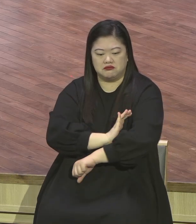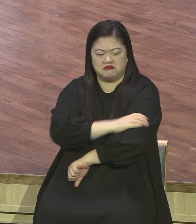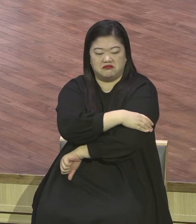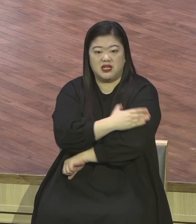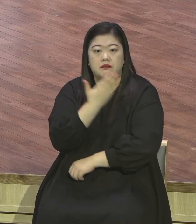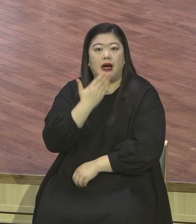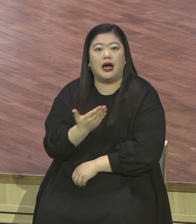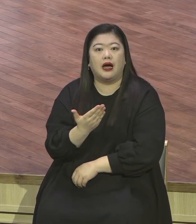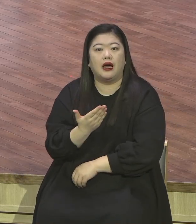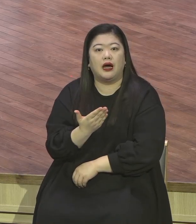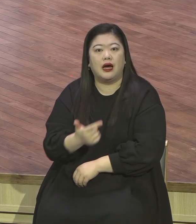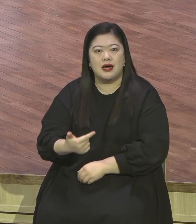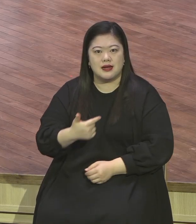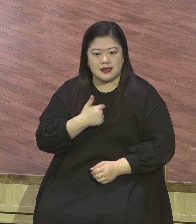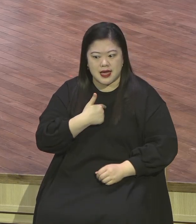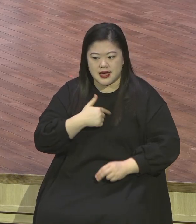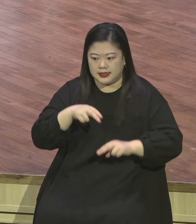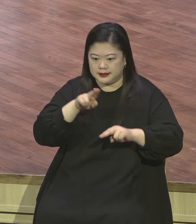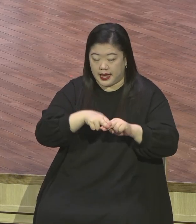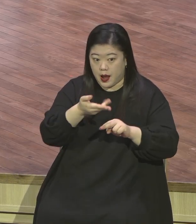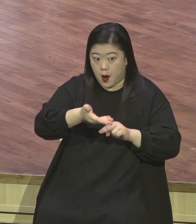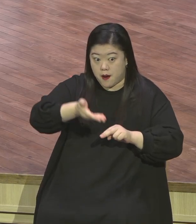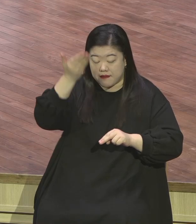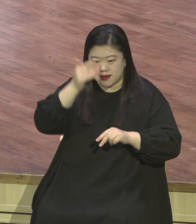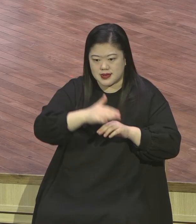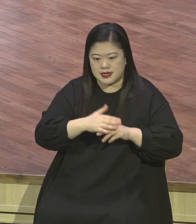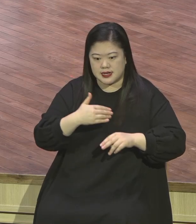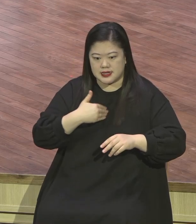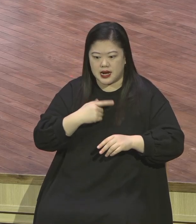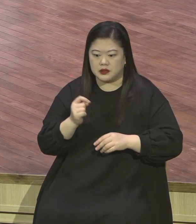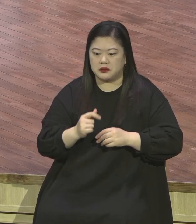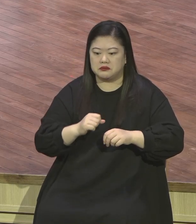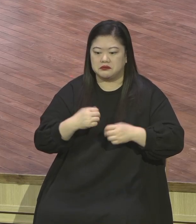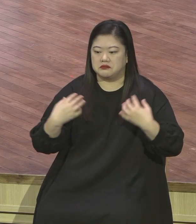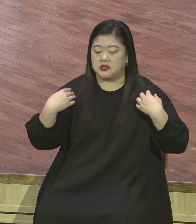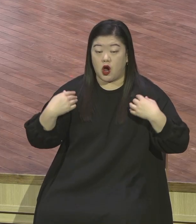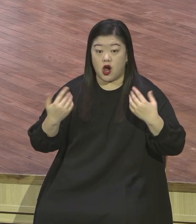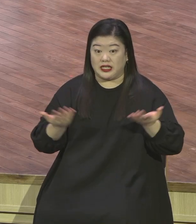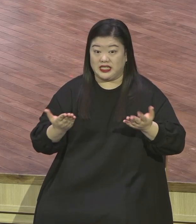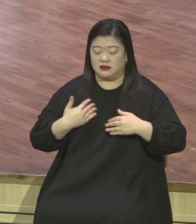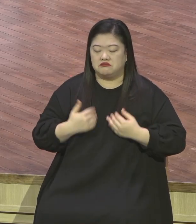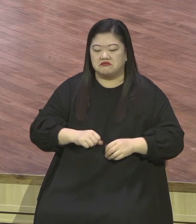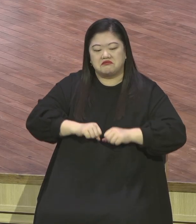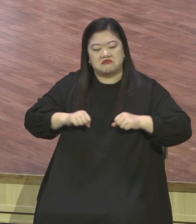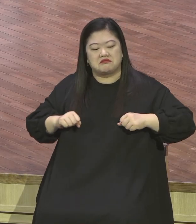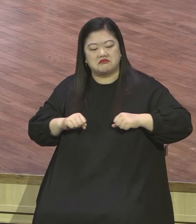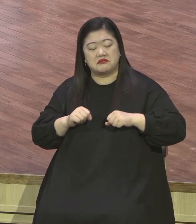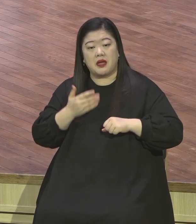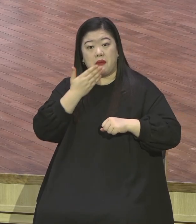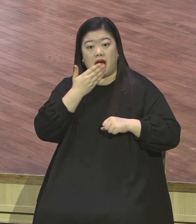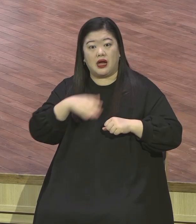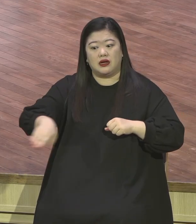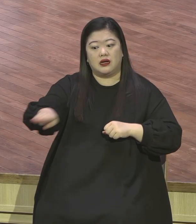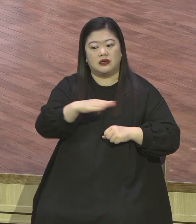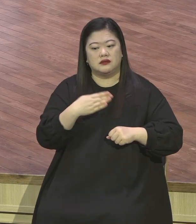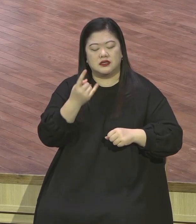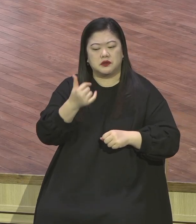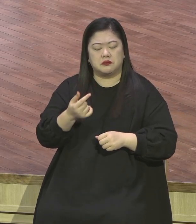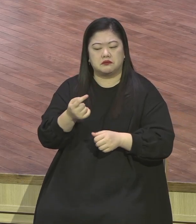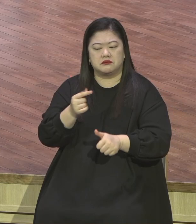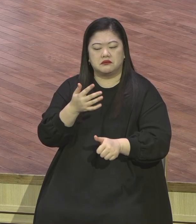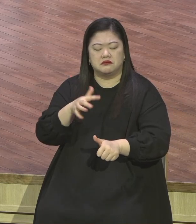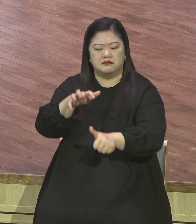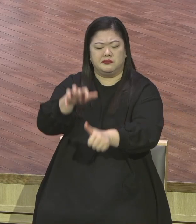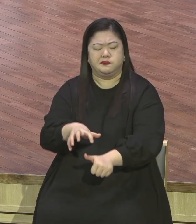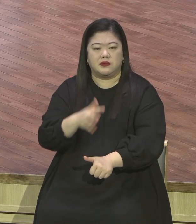기독권. 자기 자리. 하나님의 언약적 말씀에 오적이게 돼야 되는데 말씀